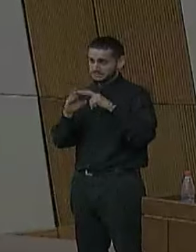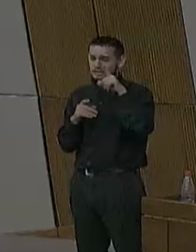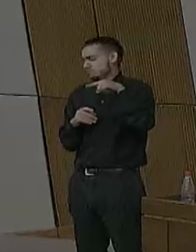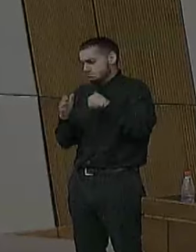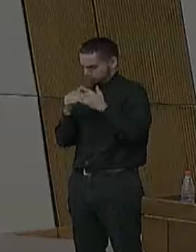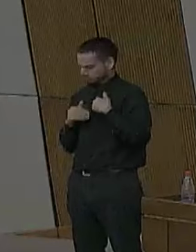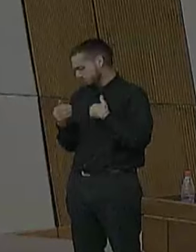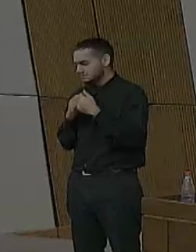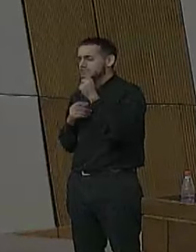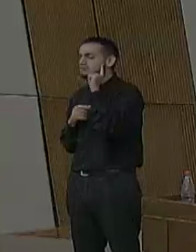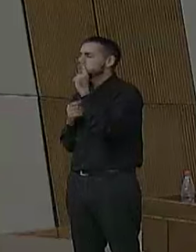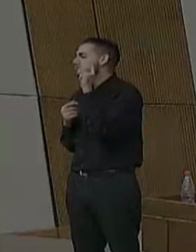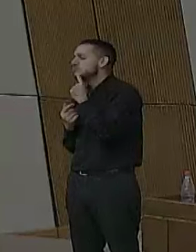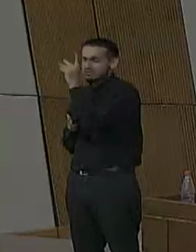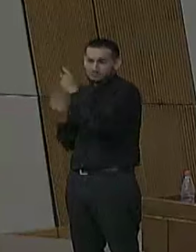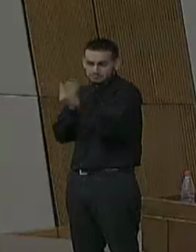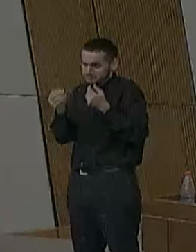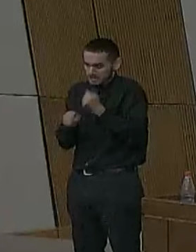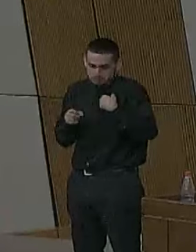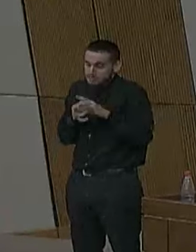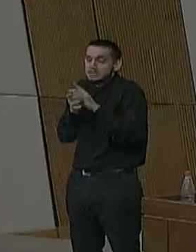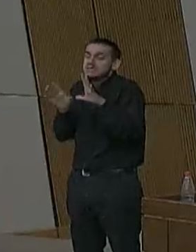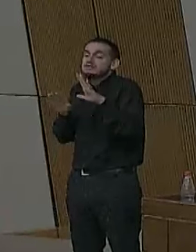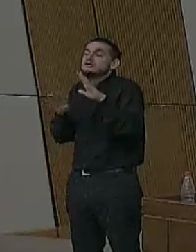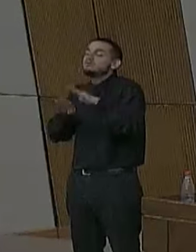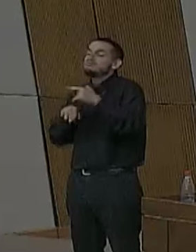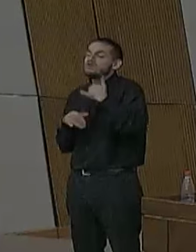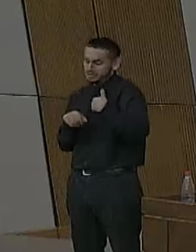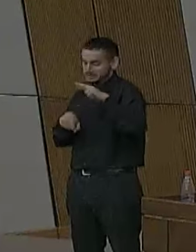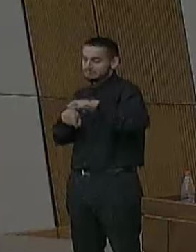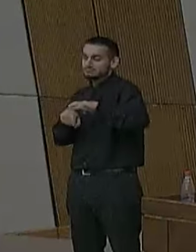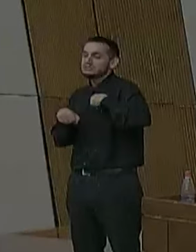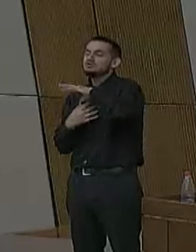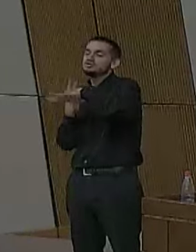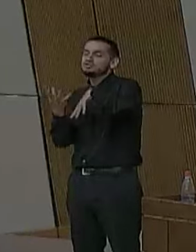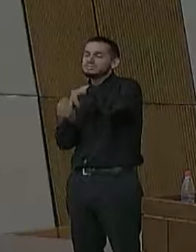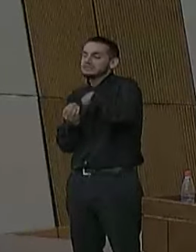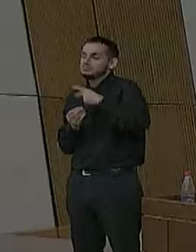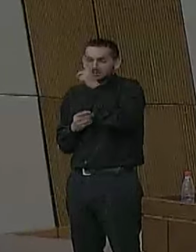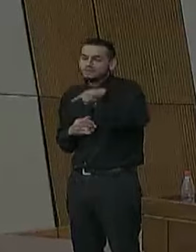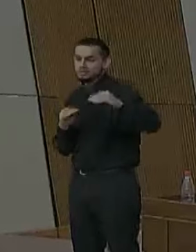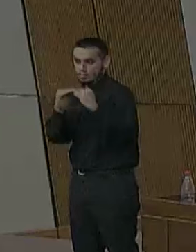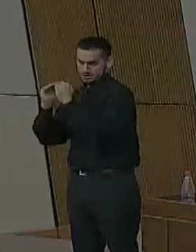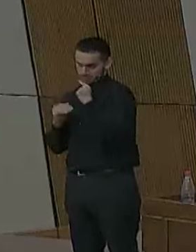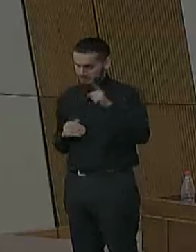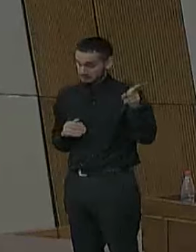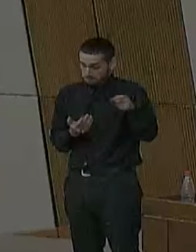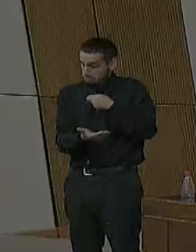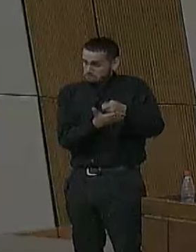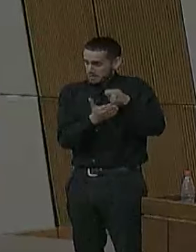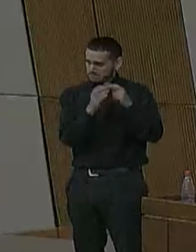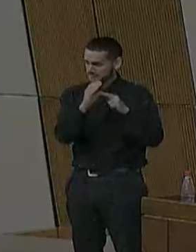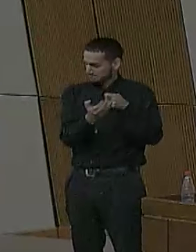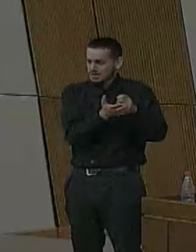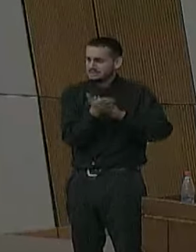fiscal, sin ningún otro, más que el compromiso como responsabilidad social que tienen las empresas. Y desde esta mesa vamos a